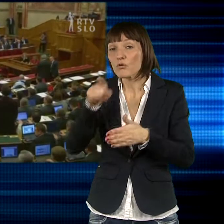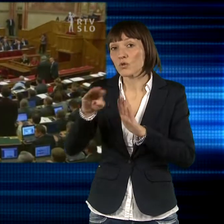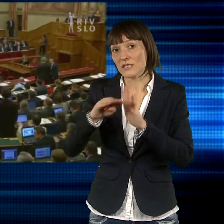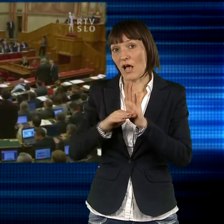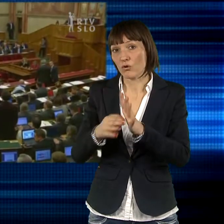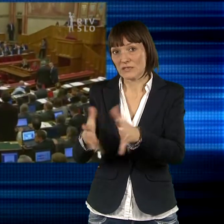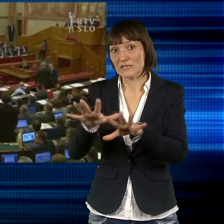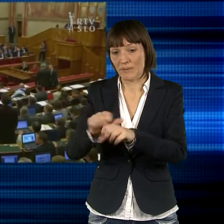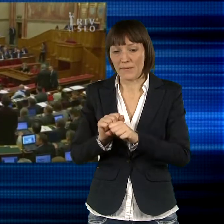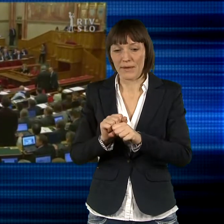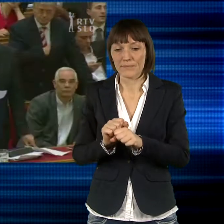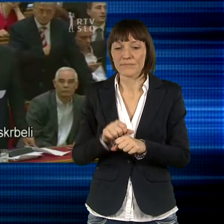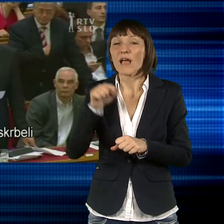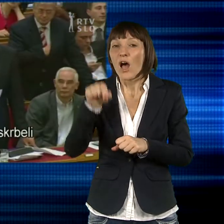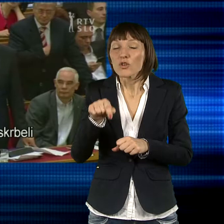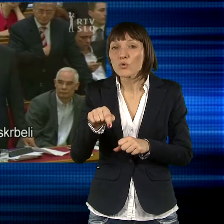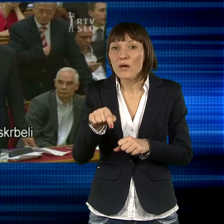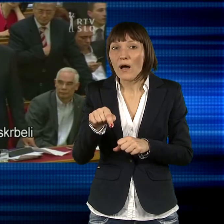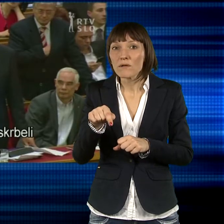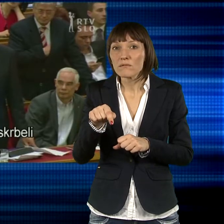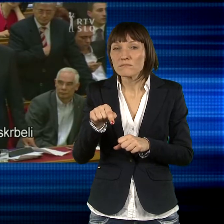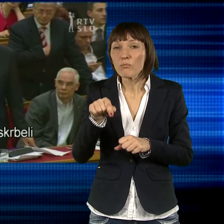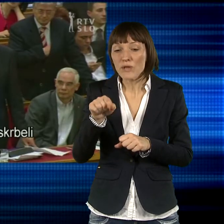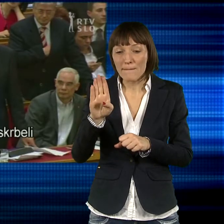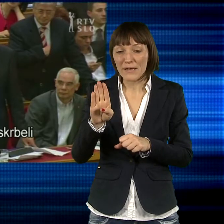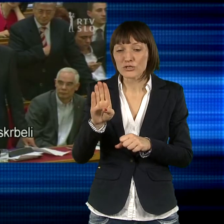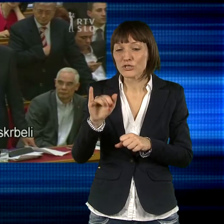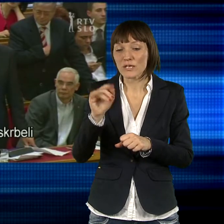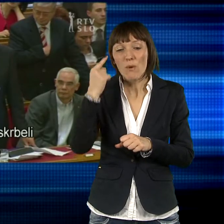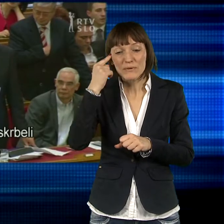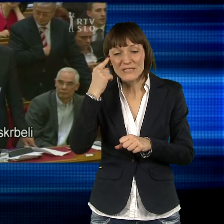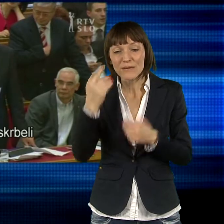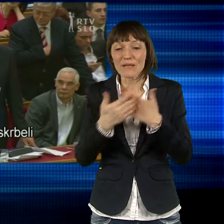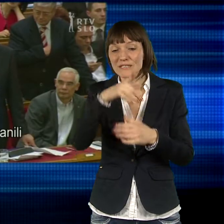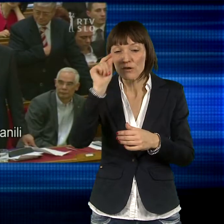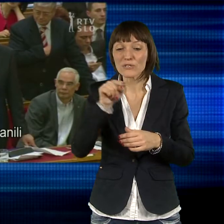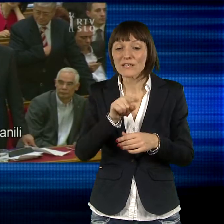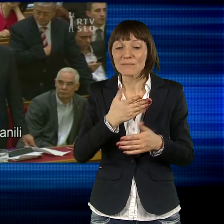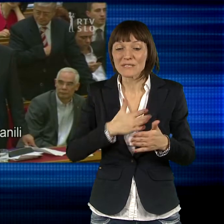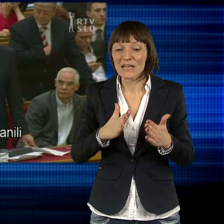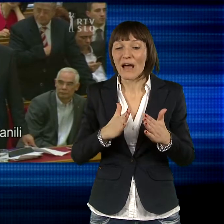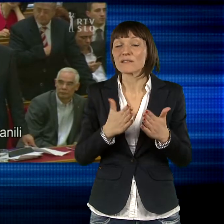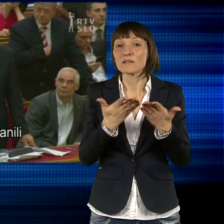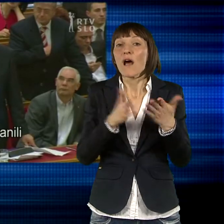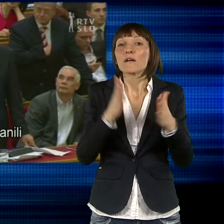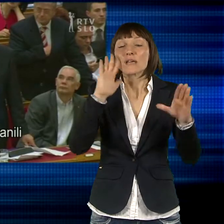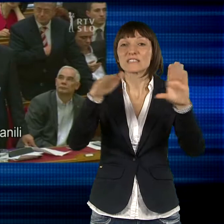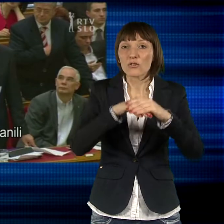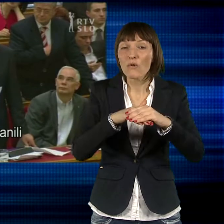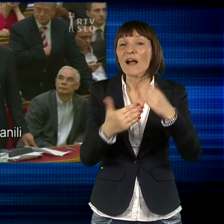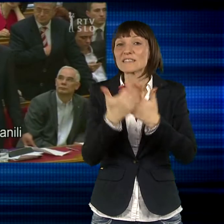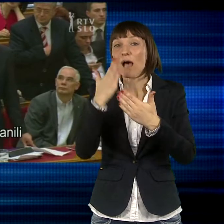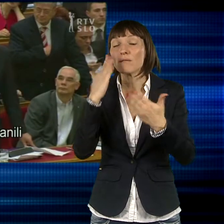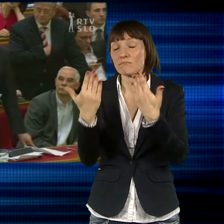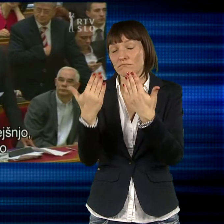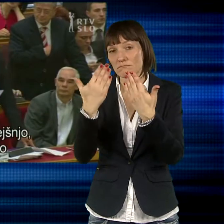utrla pot novemu zakonu. 700 férőhelyet hoztunk létre Budapesten, minden hajléktalant szeretnénk fedél alá juttatni,